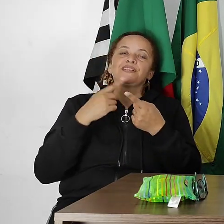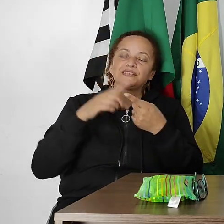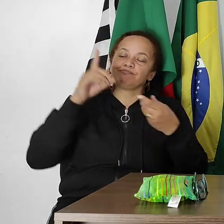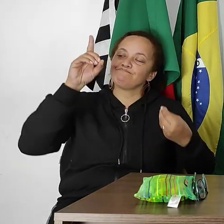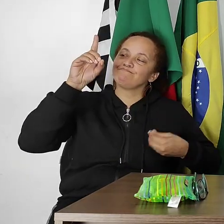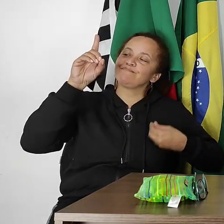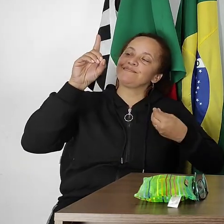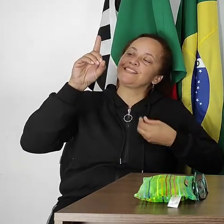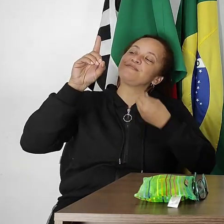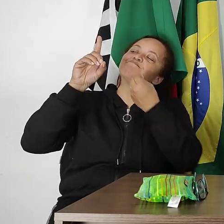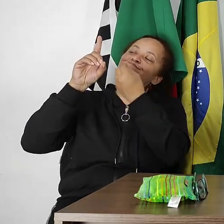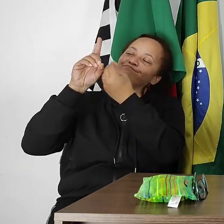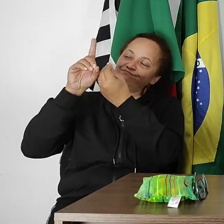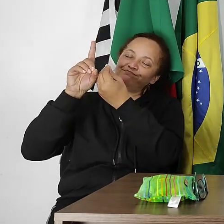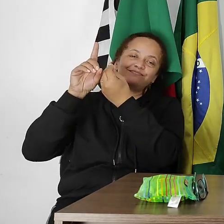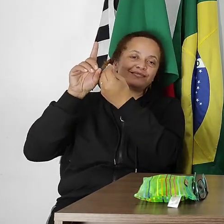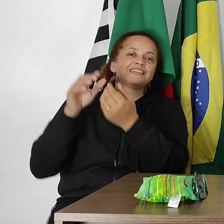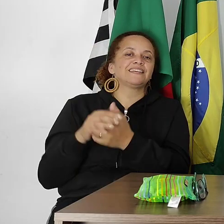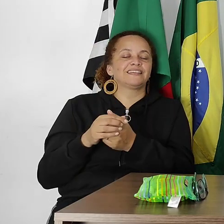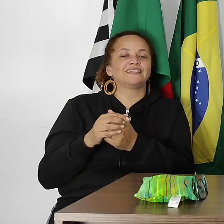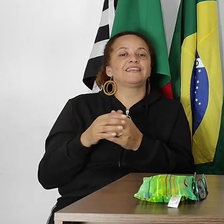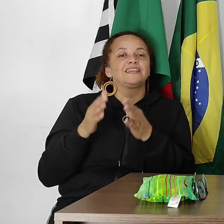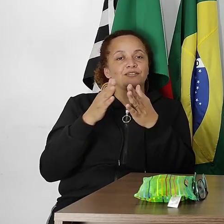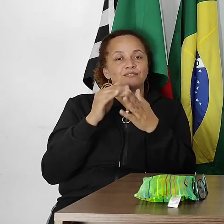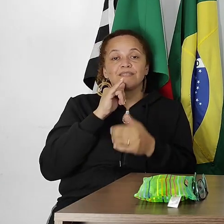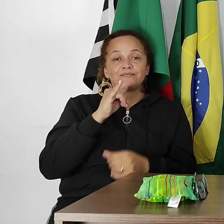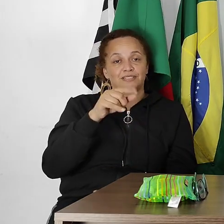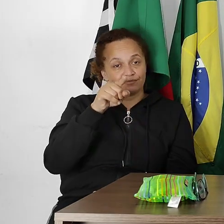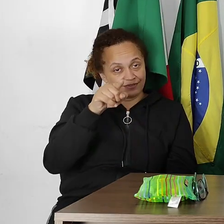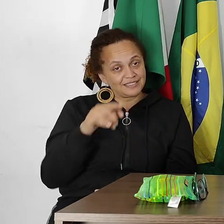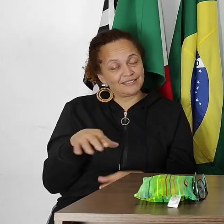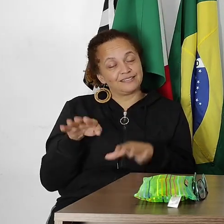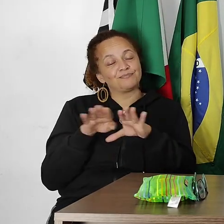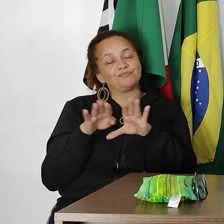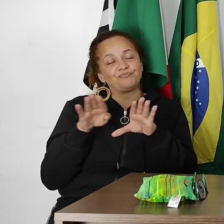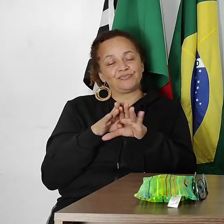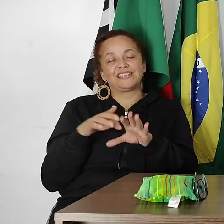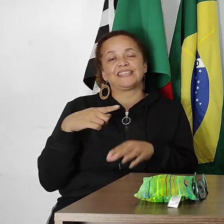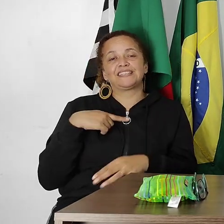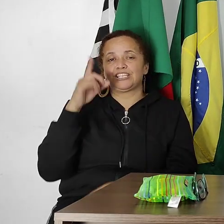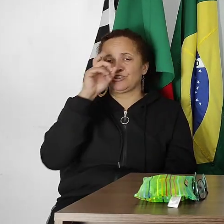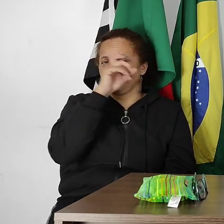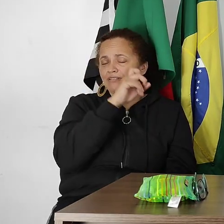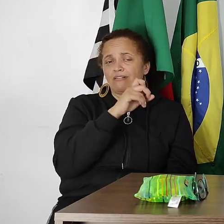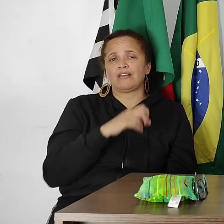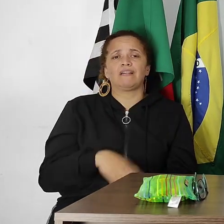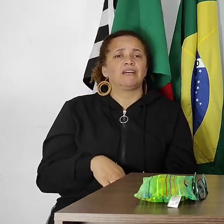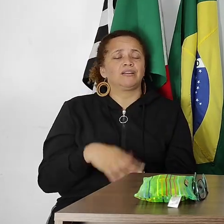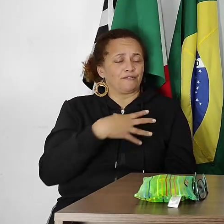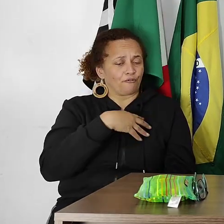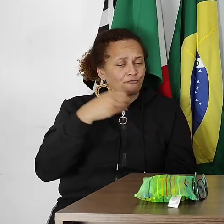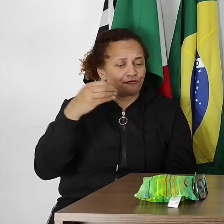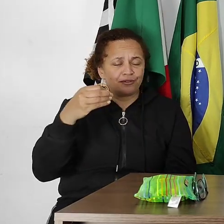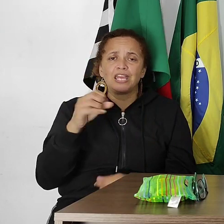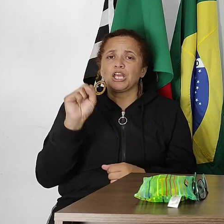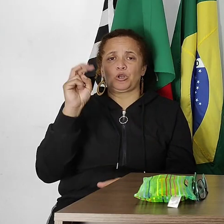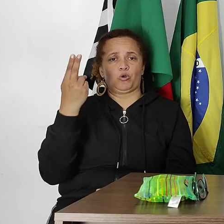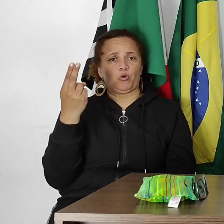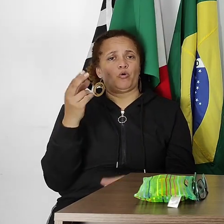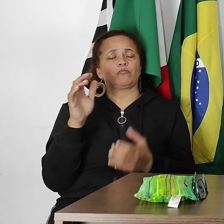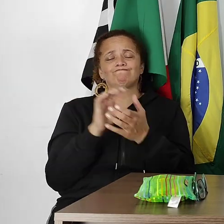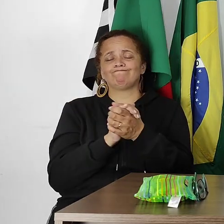minha vida a Ele. E eu peço para você que está passando por todas essas dificuldades, seja com filho, seja com